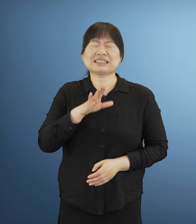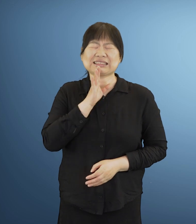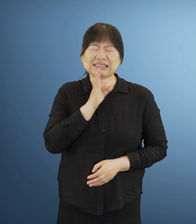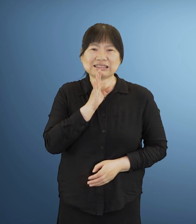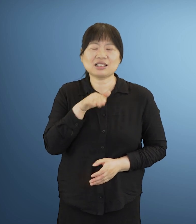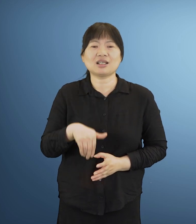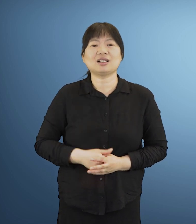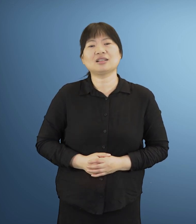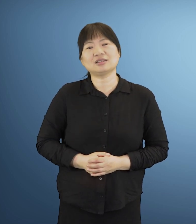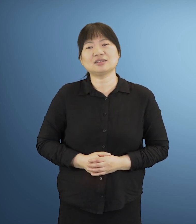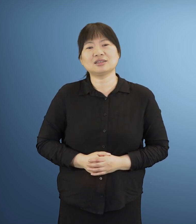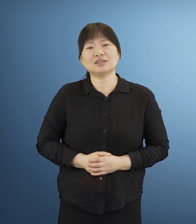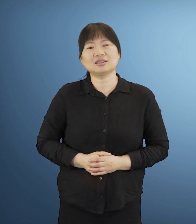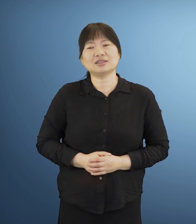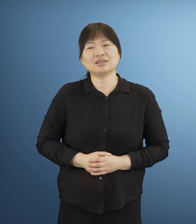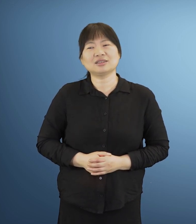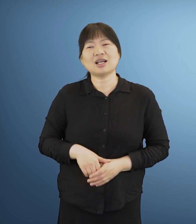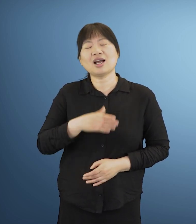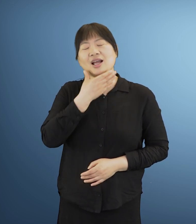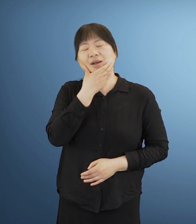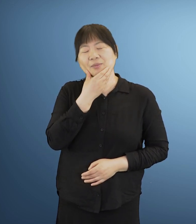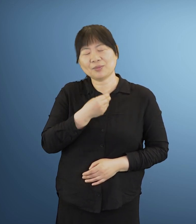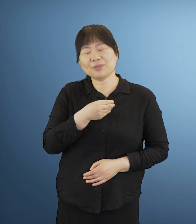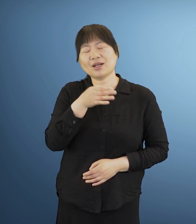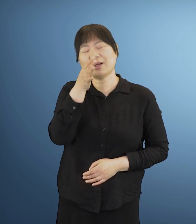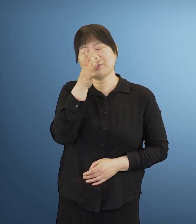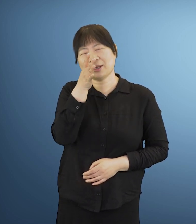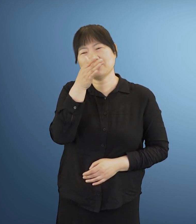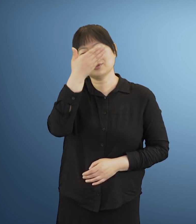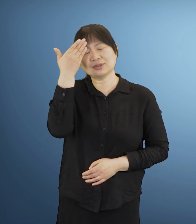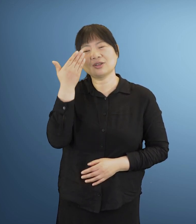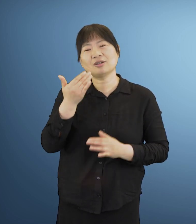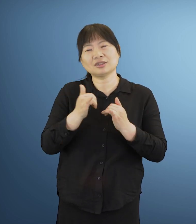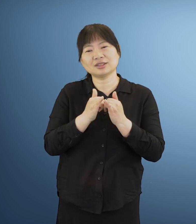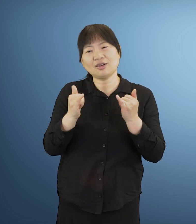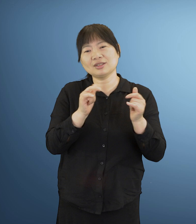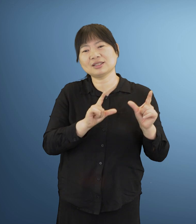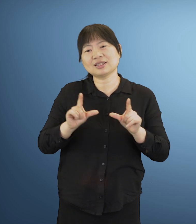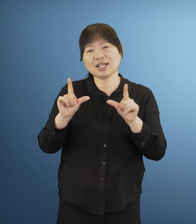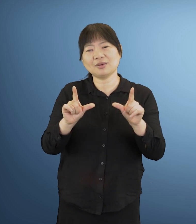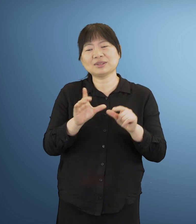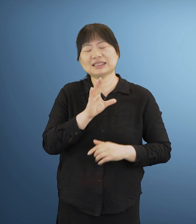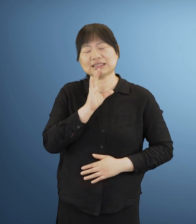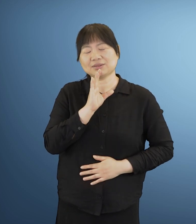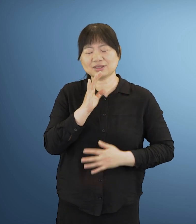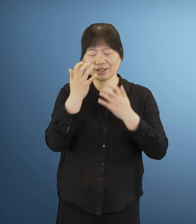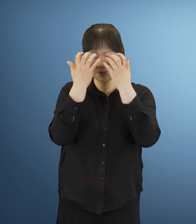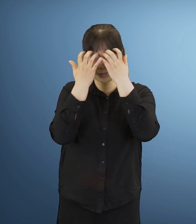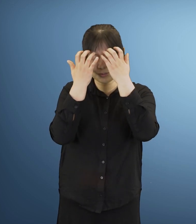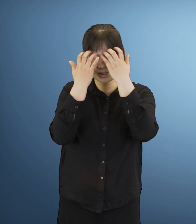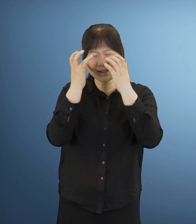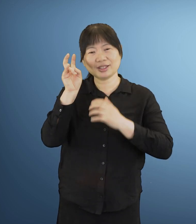얼마나 저 행복한 바보 청년의 삶이 사실은